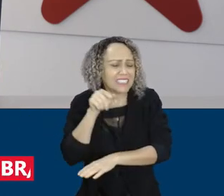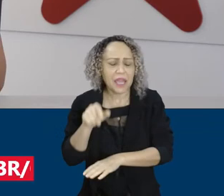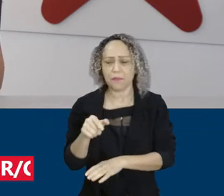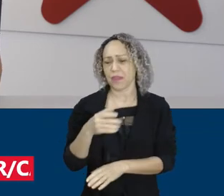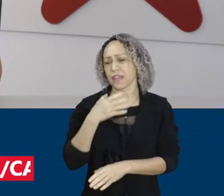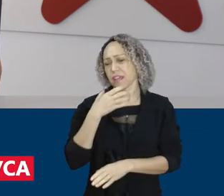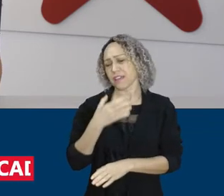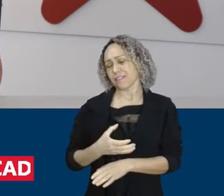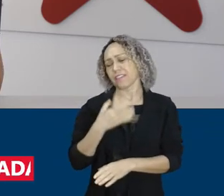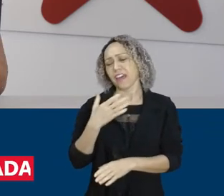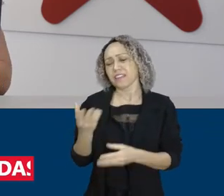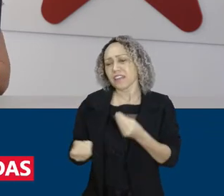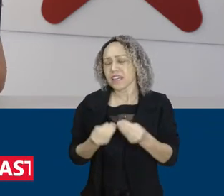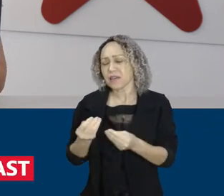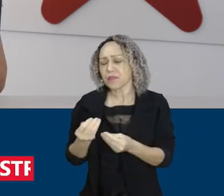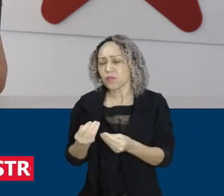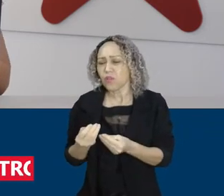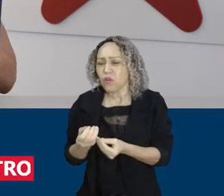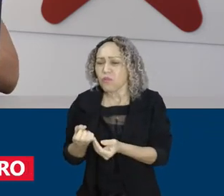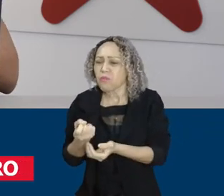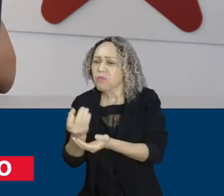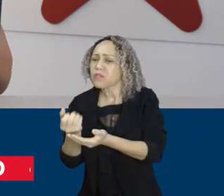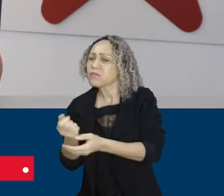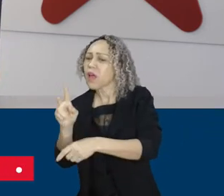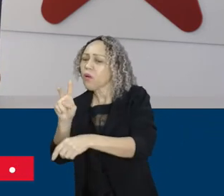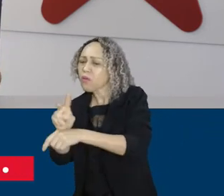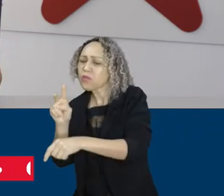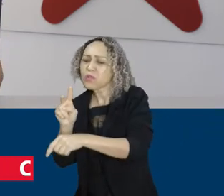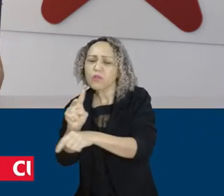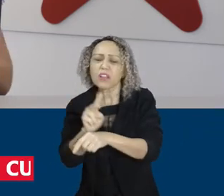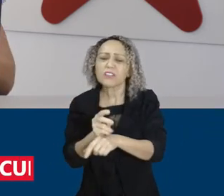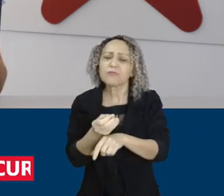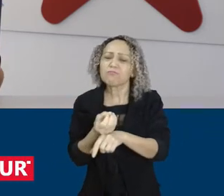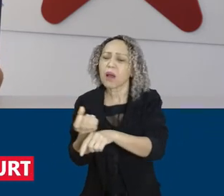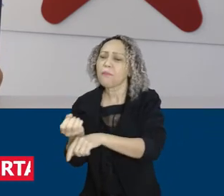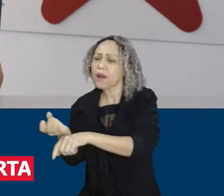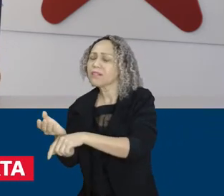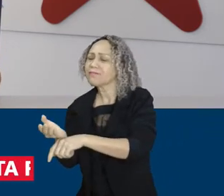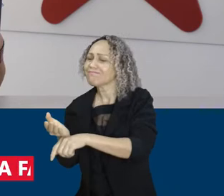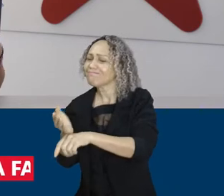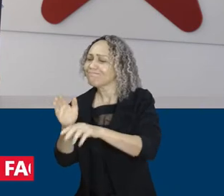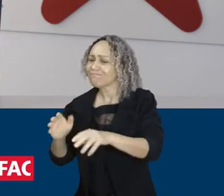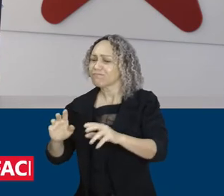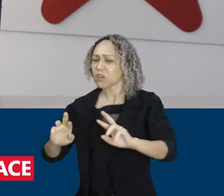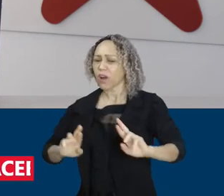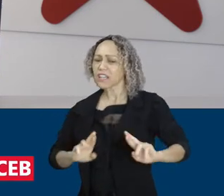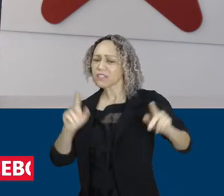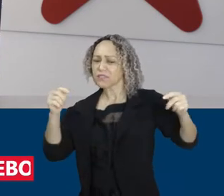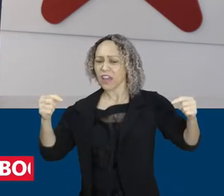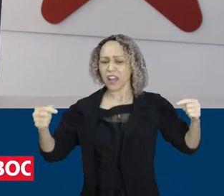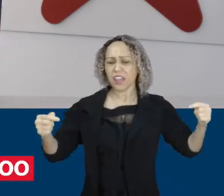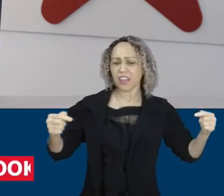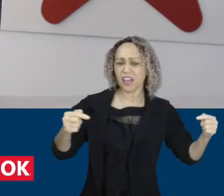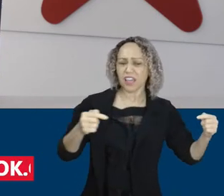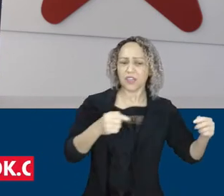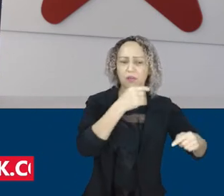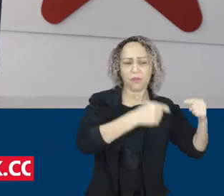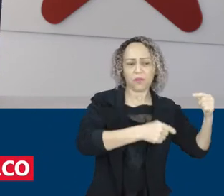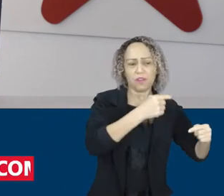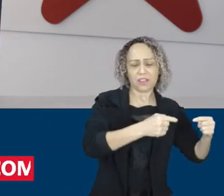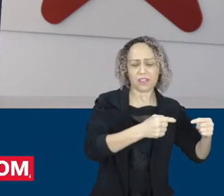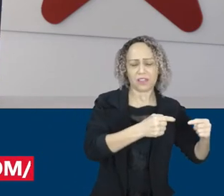distinção de um voucher, uma distribuição de um auxílio e uma política pública bem estruturada como Bolsa Família.